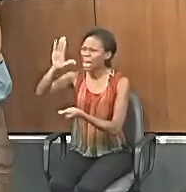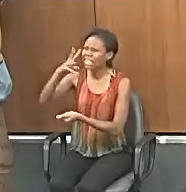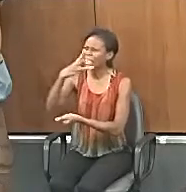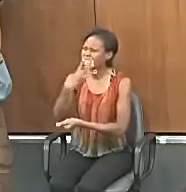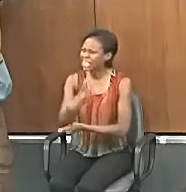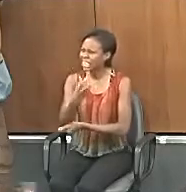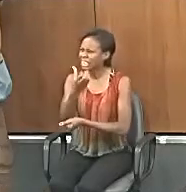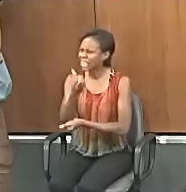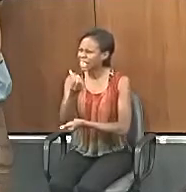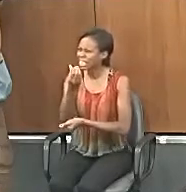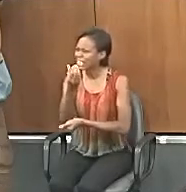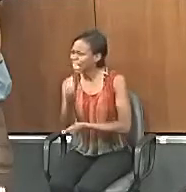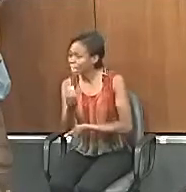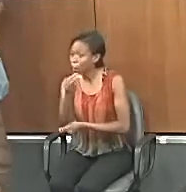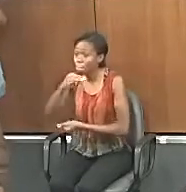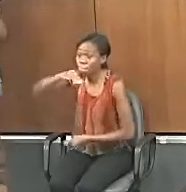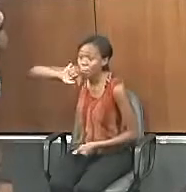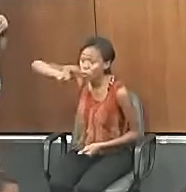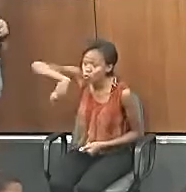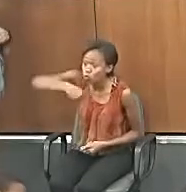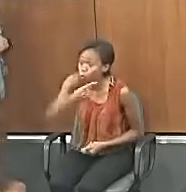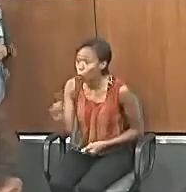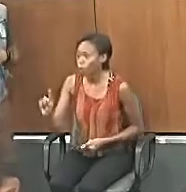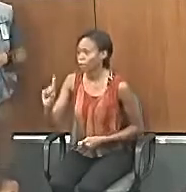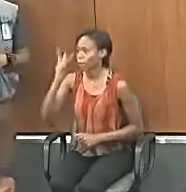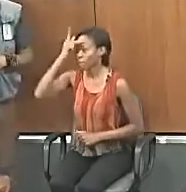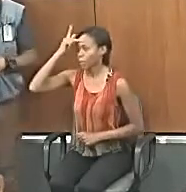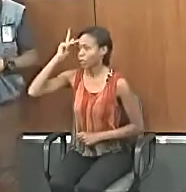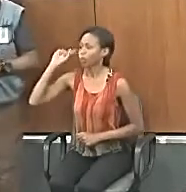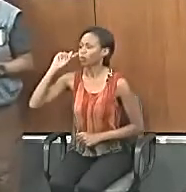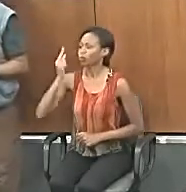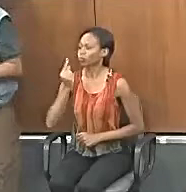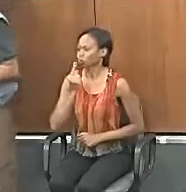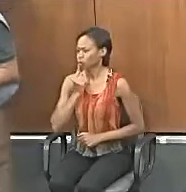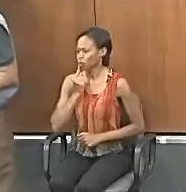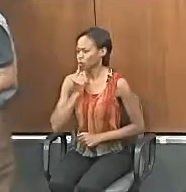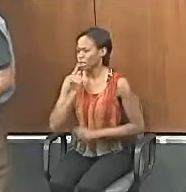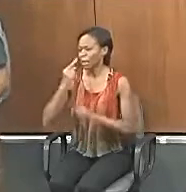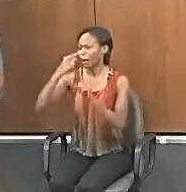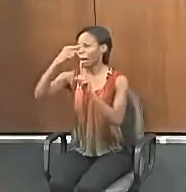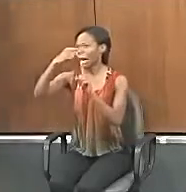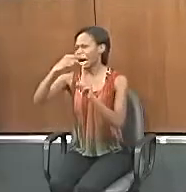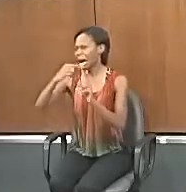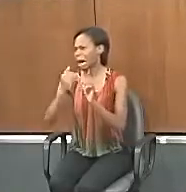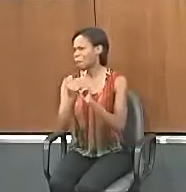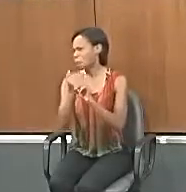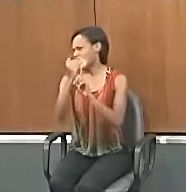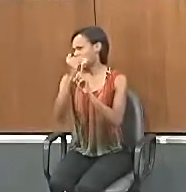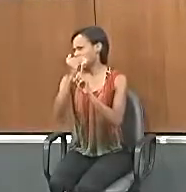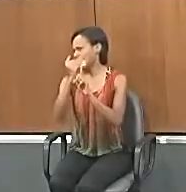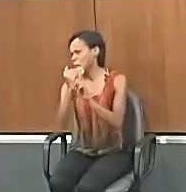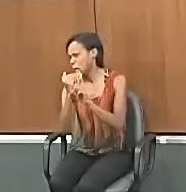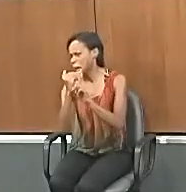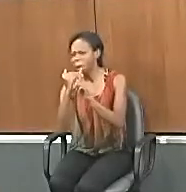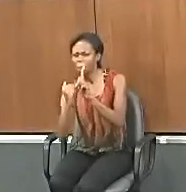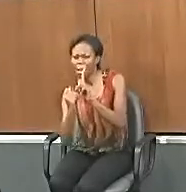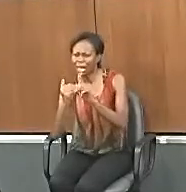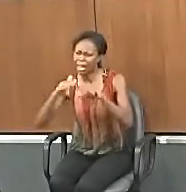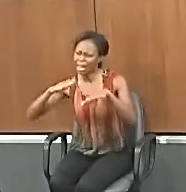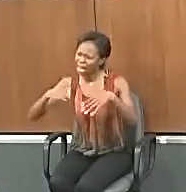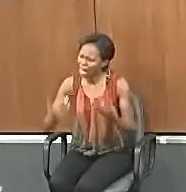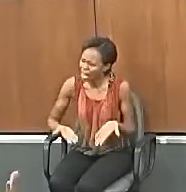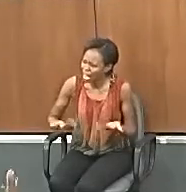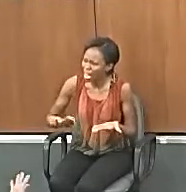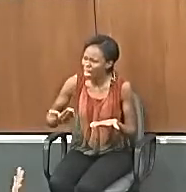nível algumas pessoas com um nível de surdez no brasil mais de 10 milhões